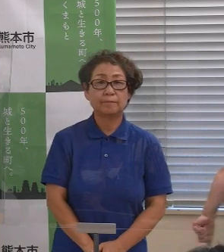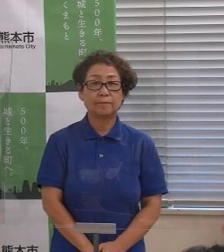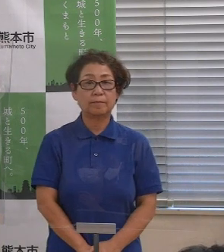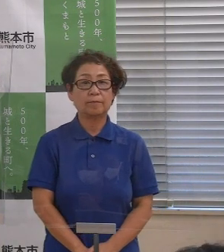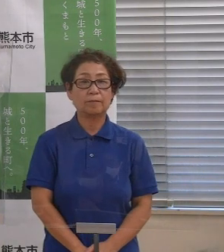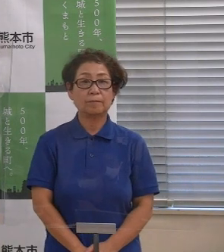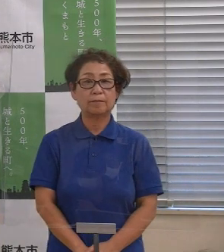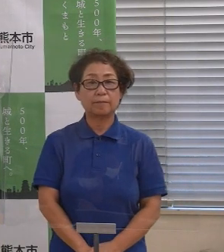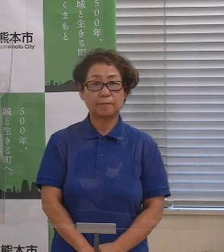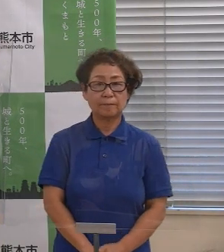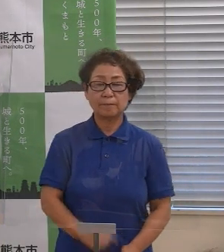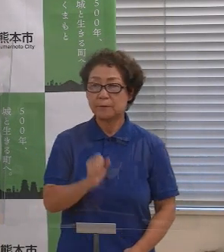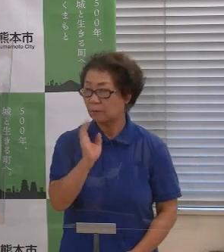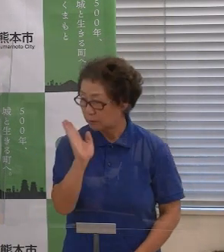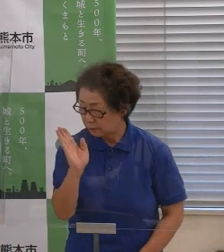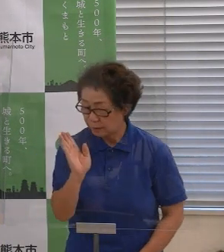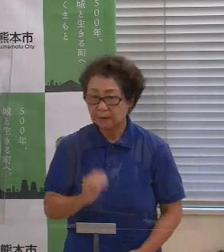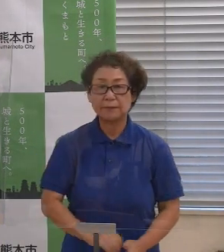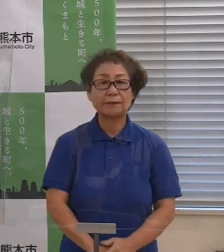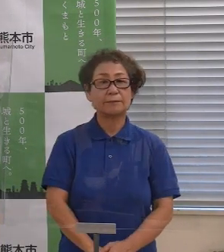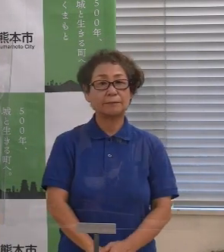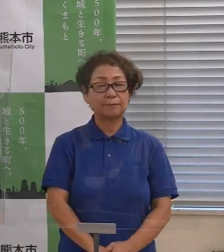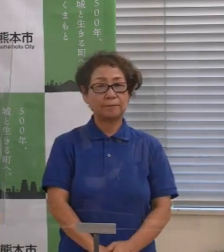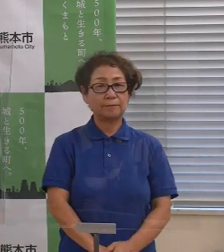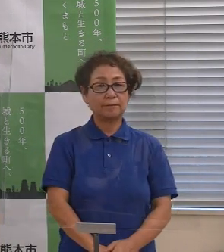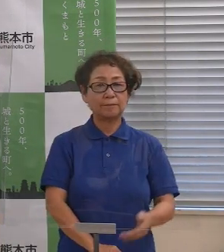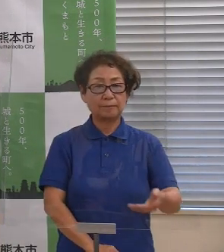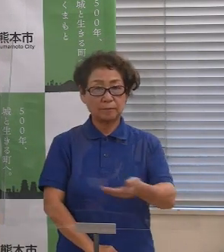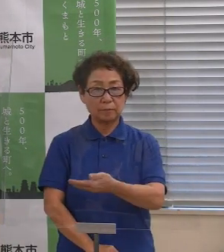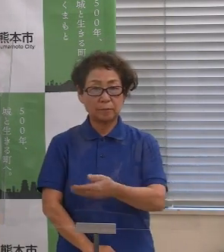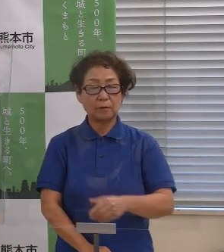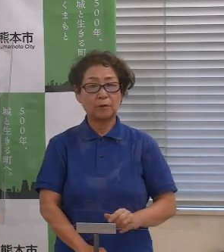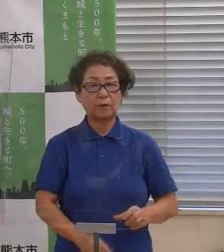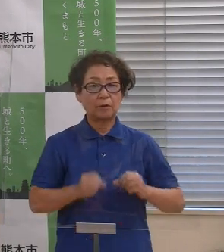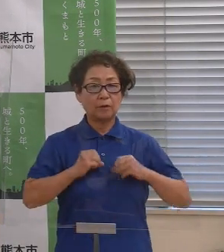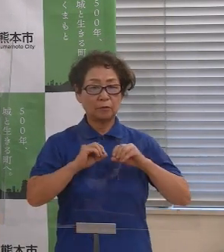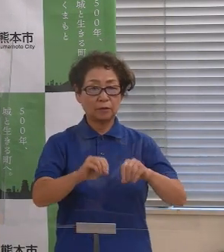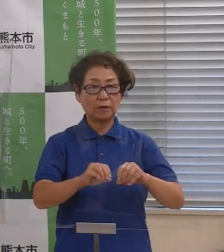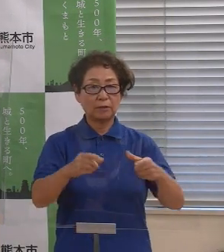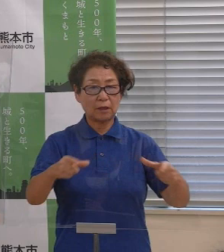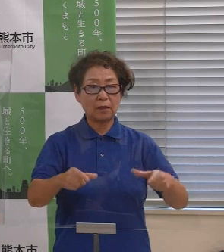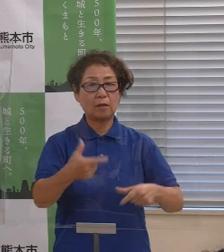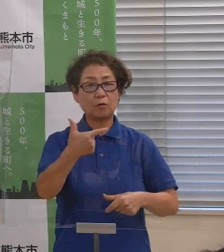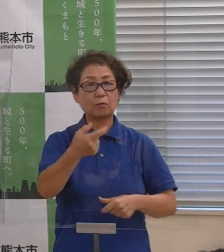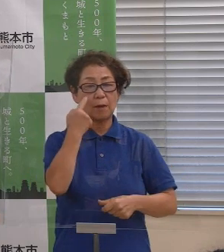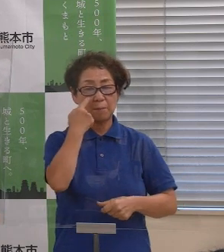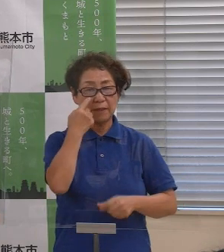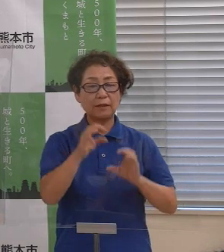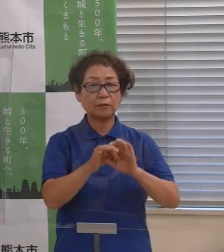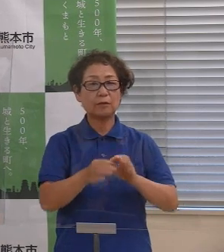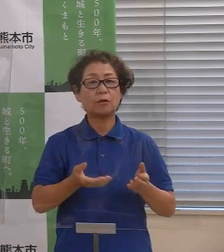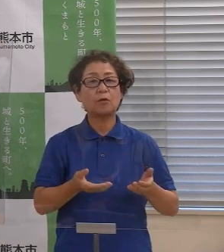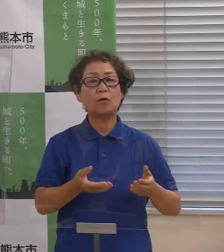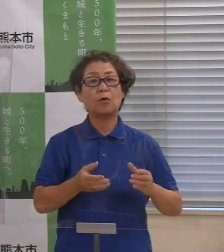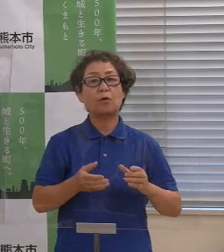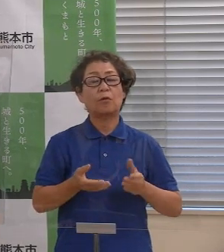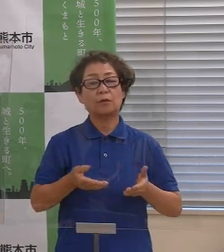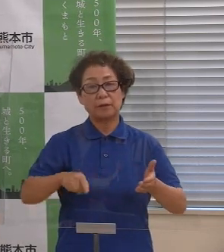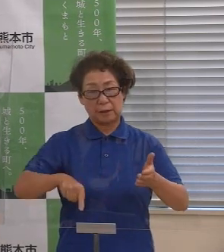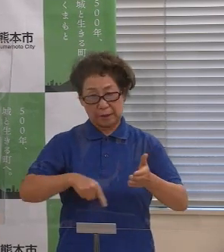管理者の経営部です。 よろしくお願いします。 まずクラスター6例目についてご報告されていましたけれ